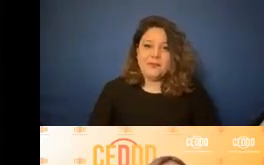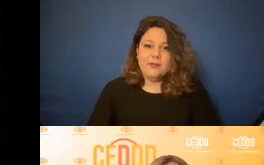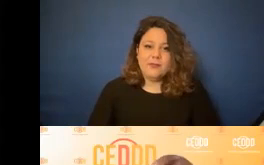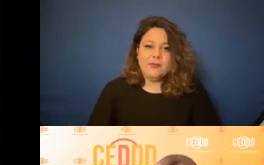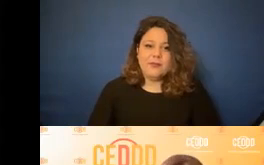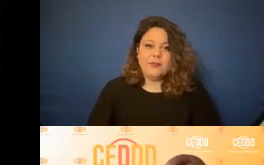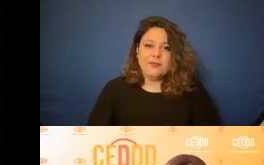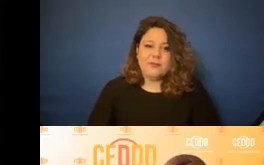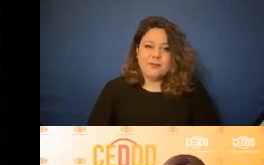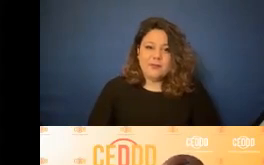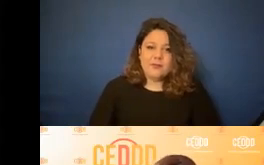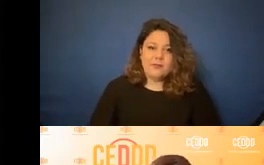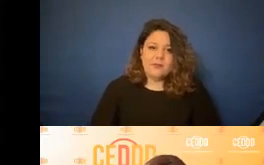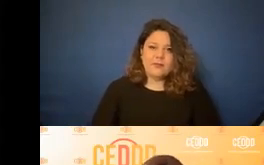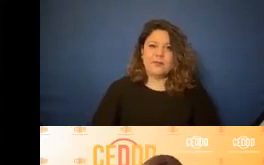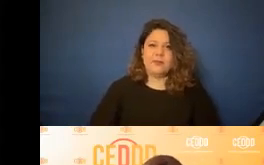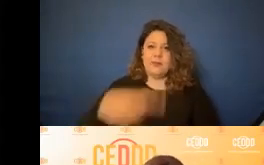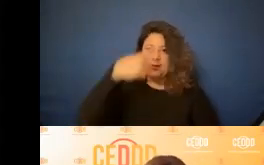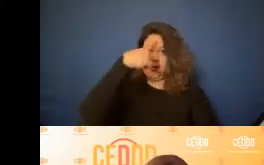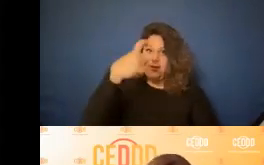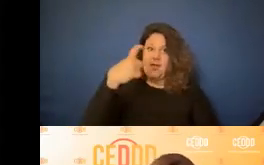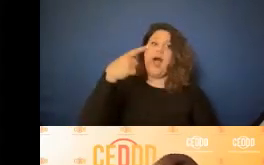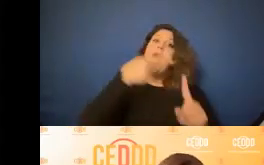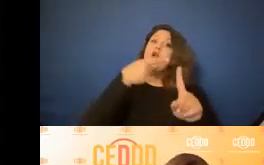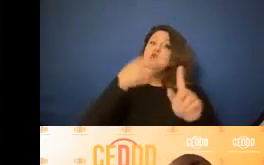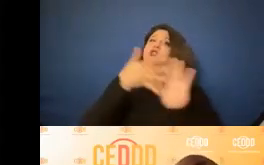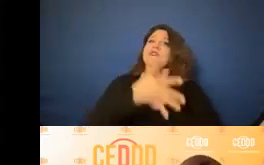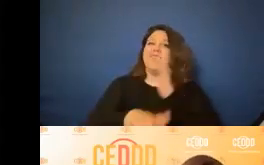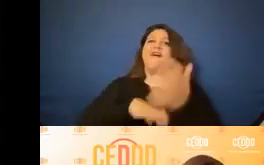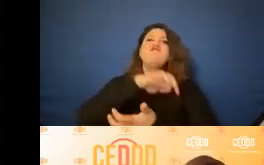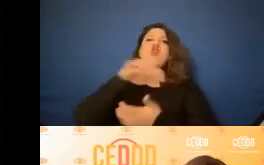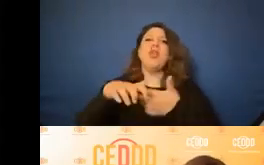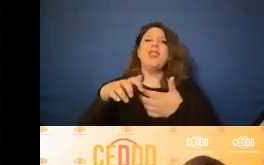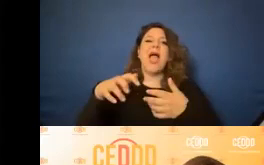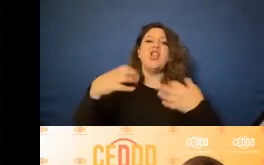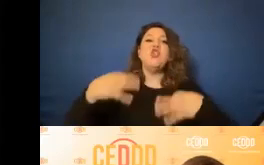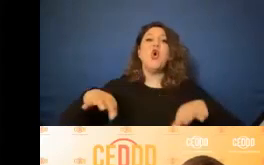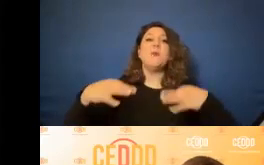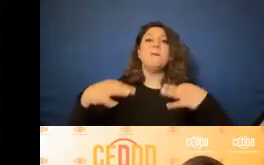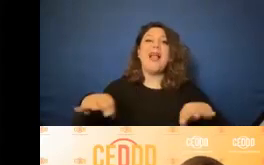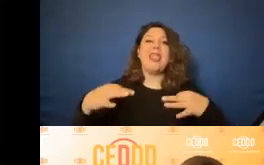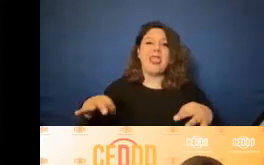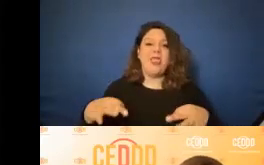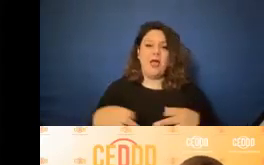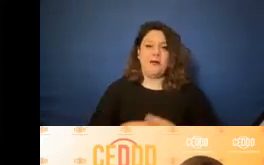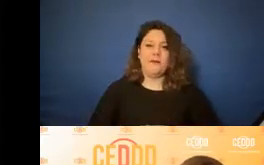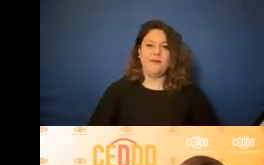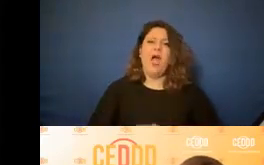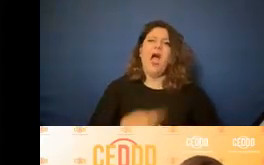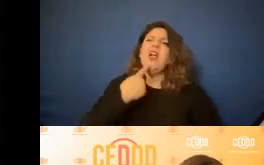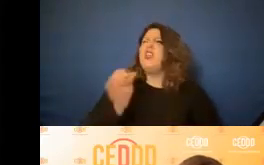Bueno, recordad que el acoso es violencia normalizada. De hecho, lo que más se repite, pues si no he hecho nada, es una broma,